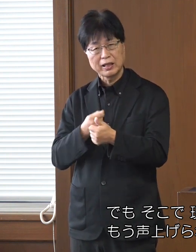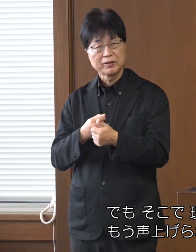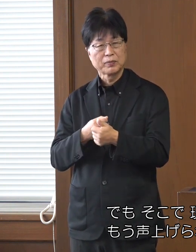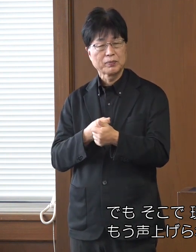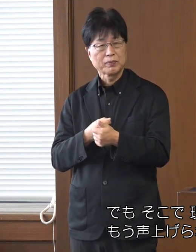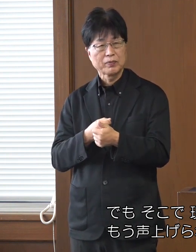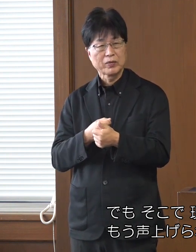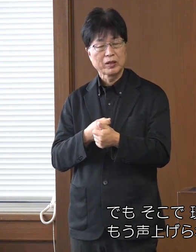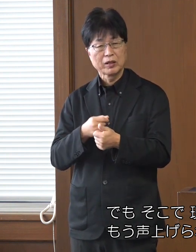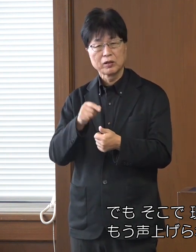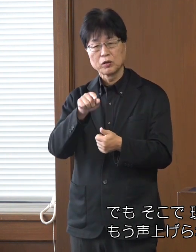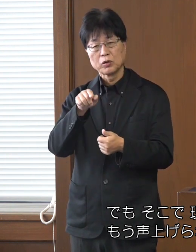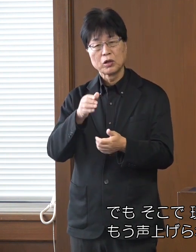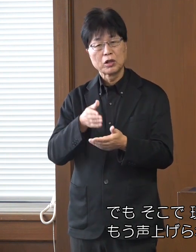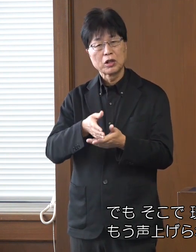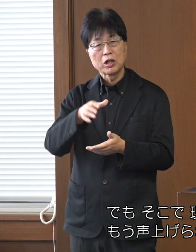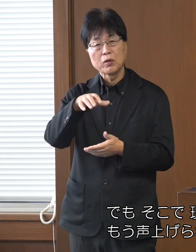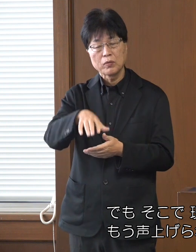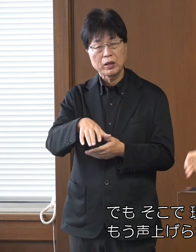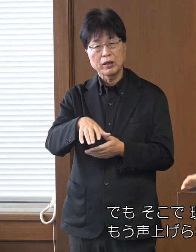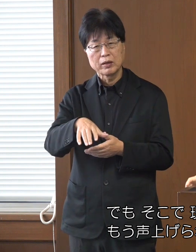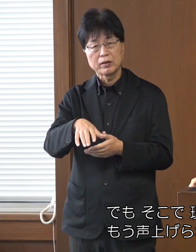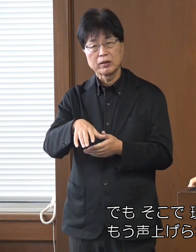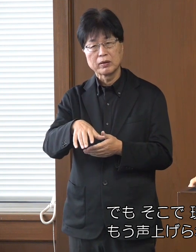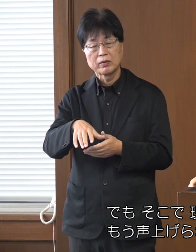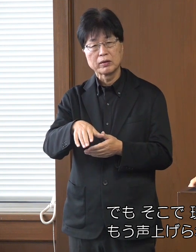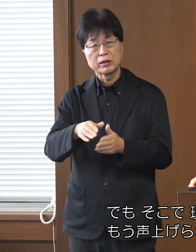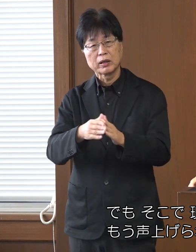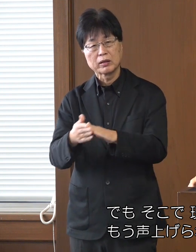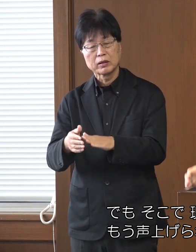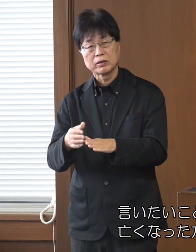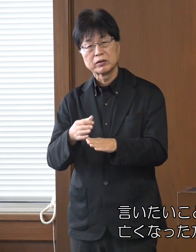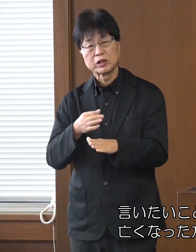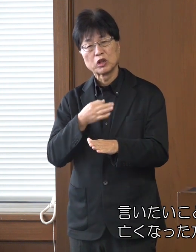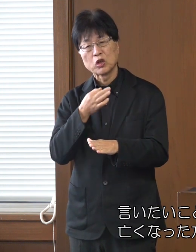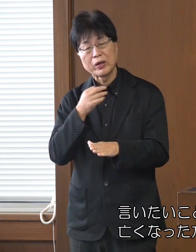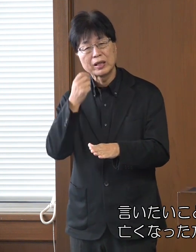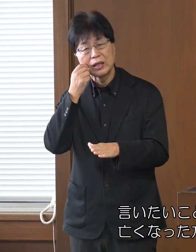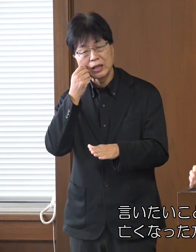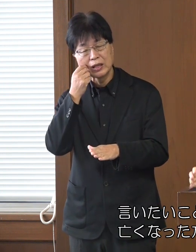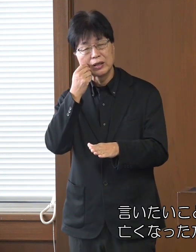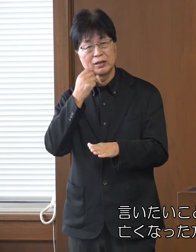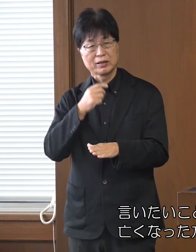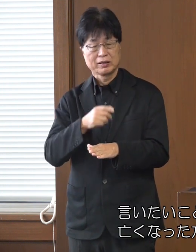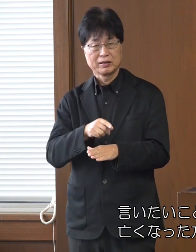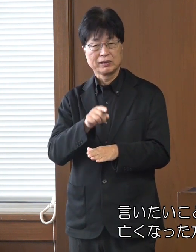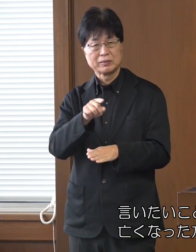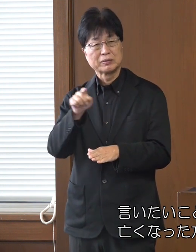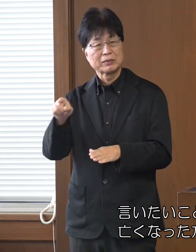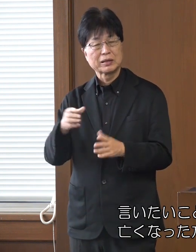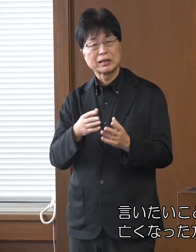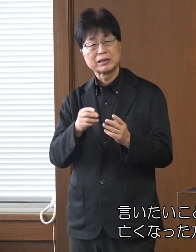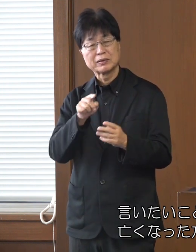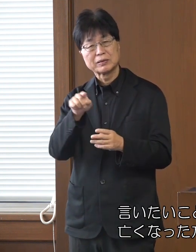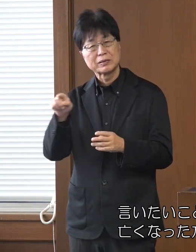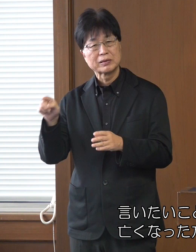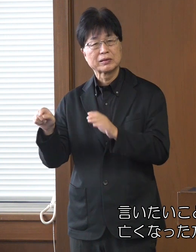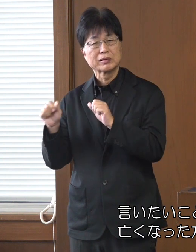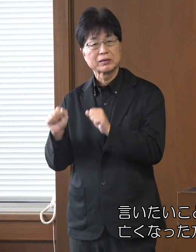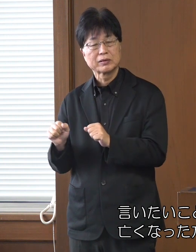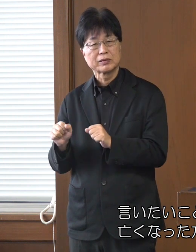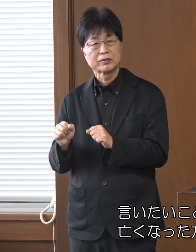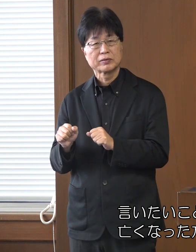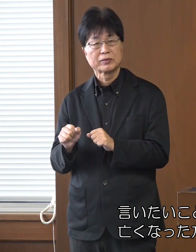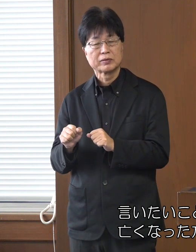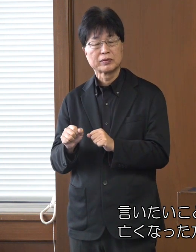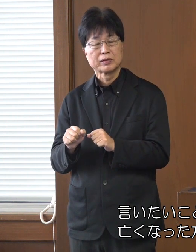っている方って今もう声上げられないんですよ。言いたいこといっぱいあったと思う、亡くなった方こ